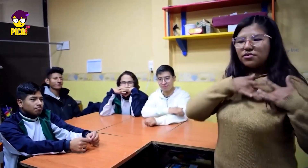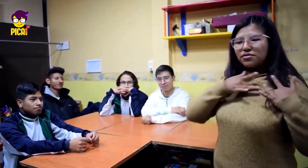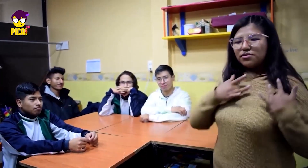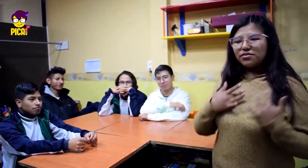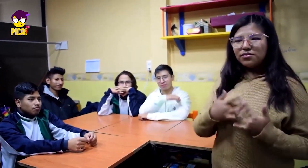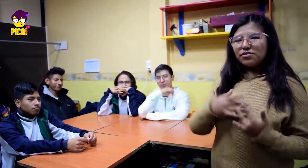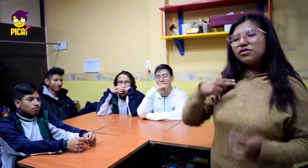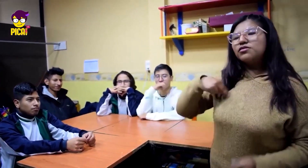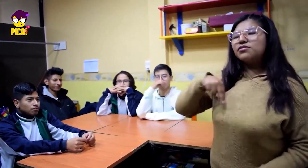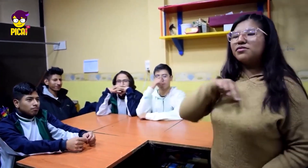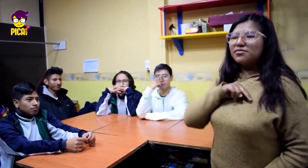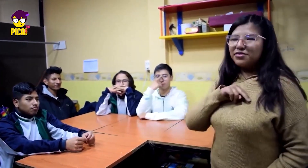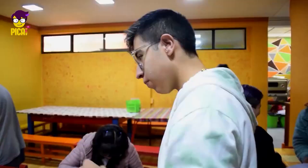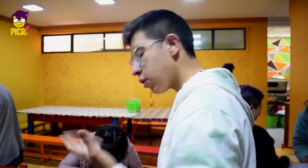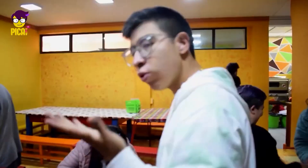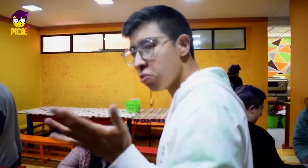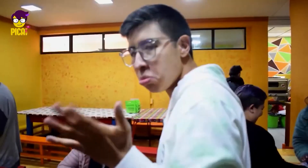el corazón.